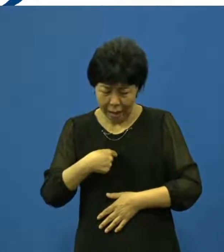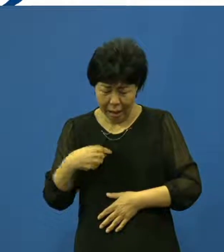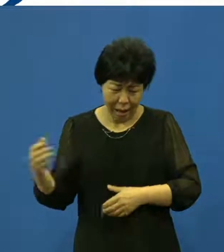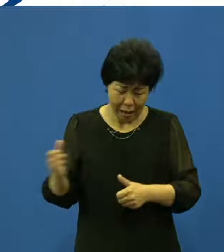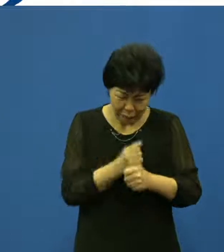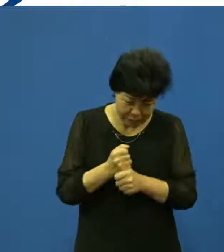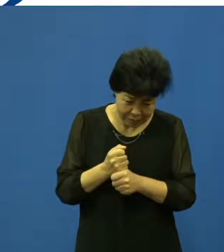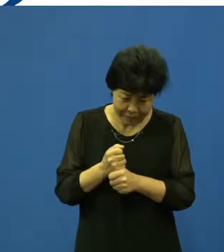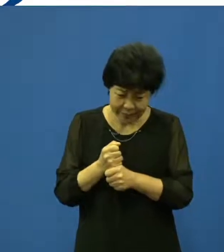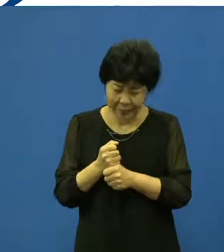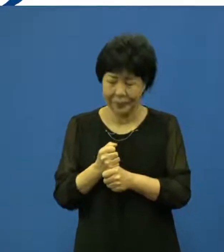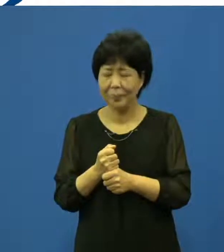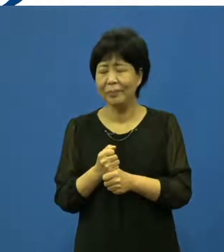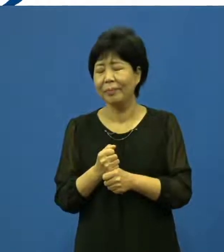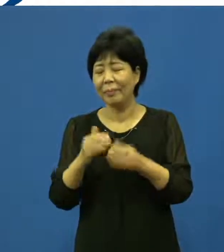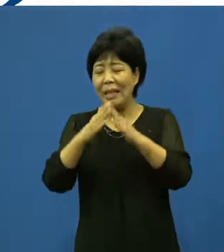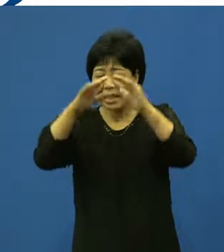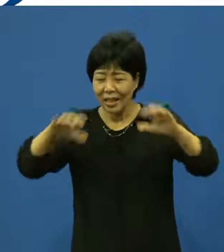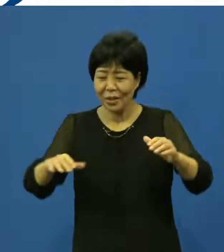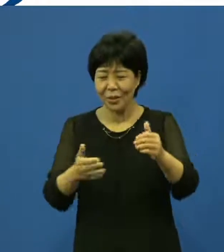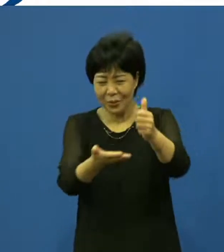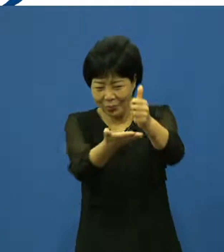이웃을 불러 잔치를 해줍니다.